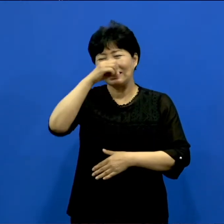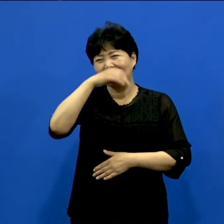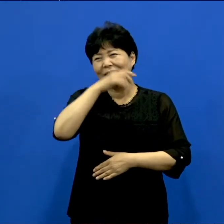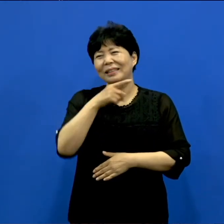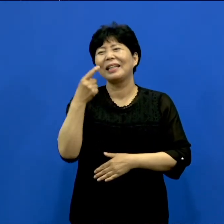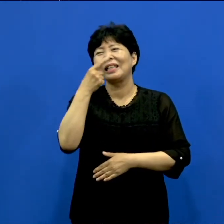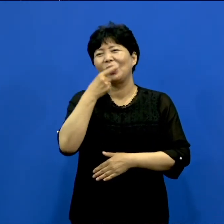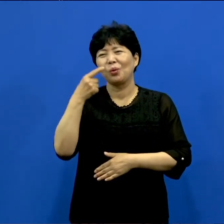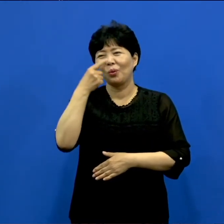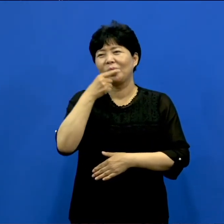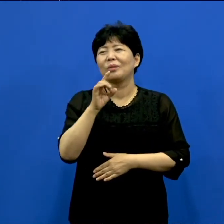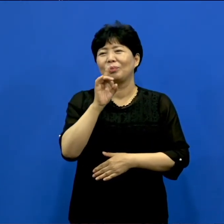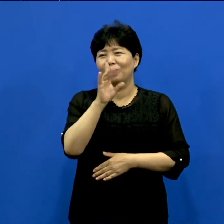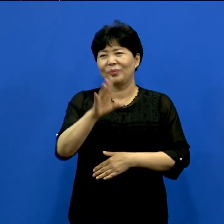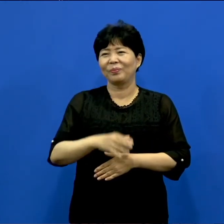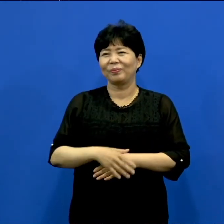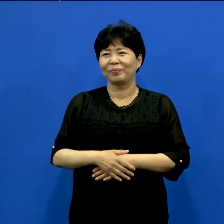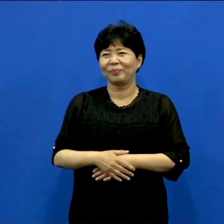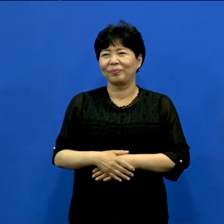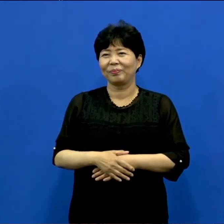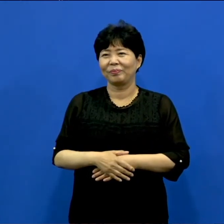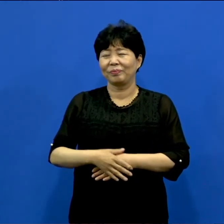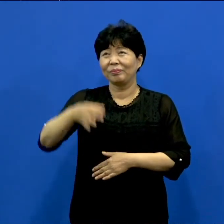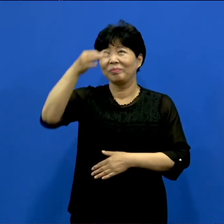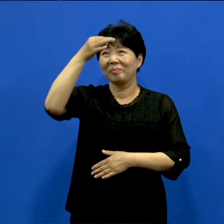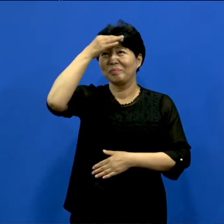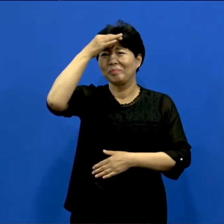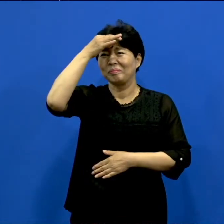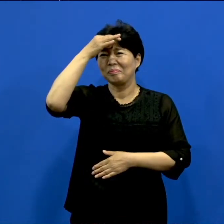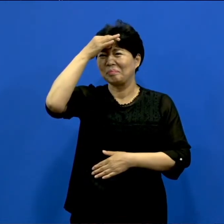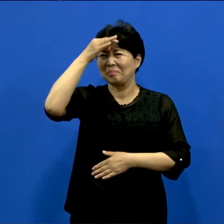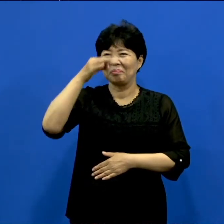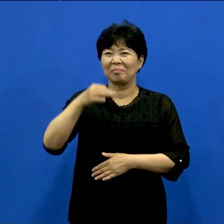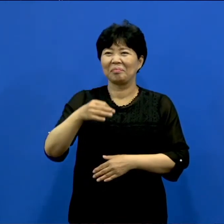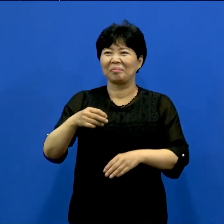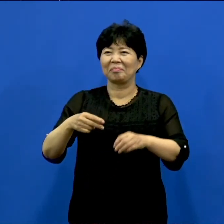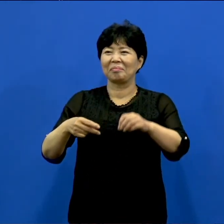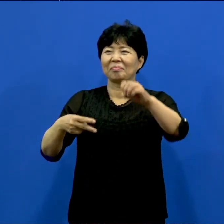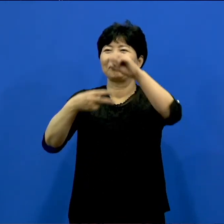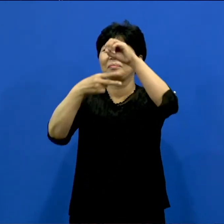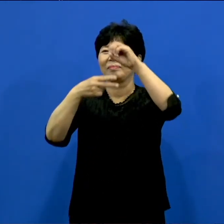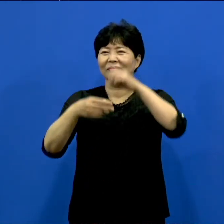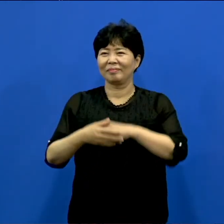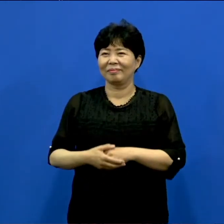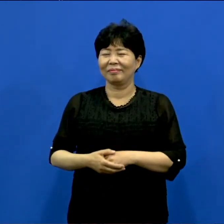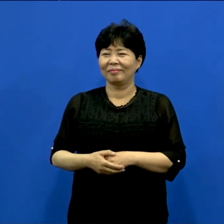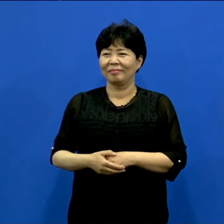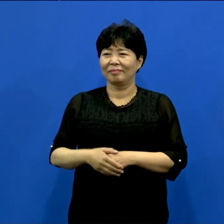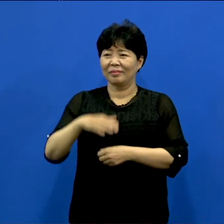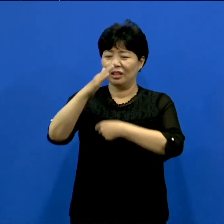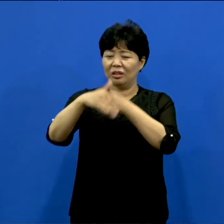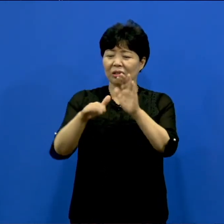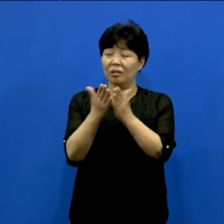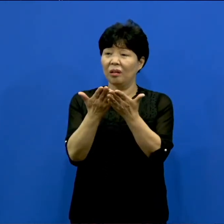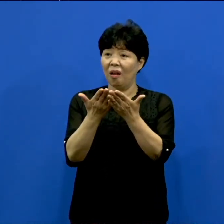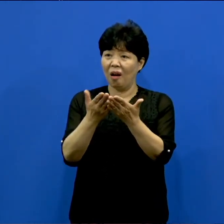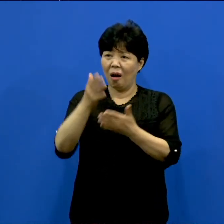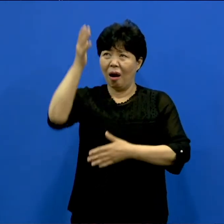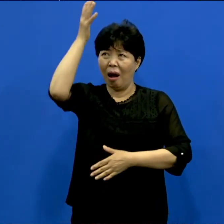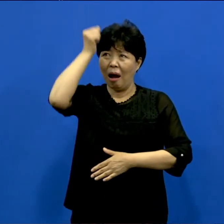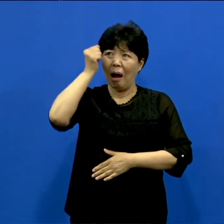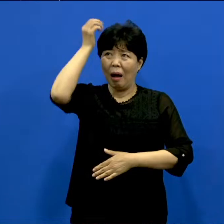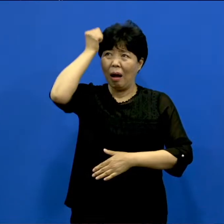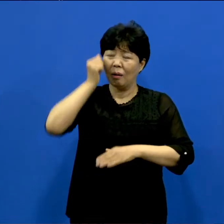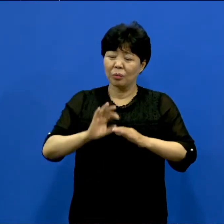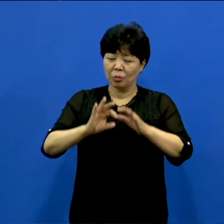힘이 없어요. 실력으로 나에게 나타나지 않는다는 거예요. 성경 109절, 1009절을 암송해도 그 자체가 우리에게 능력이 되는